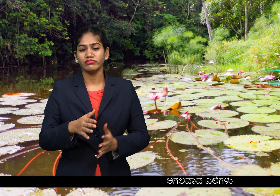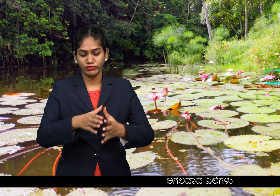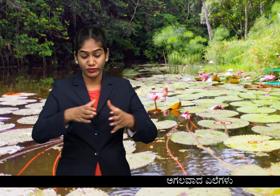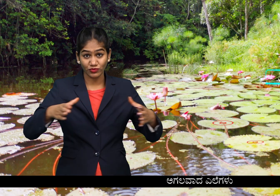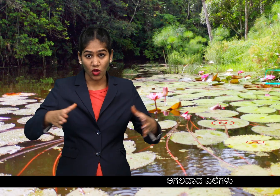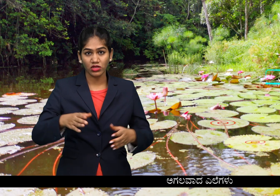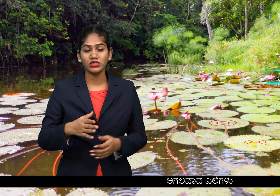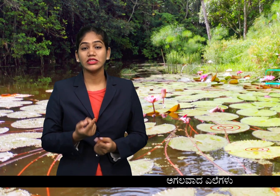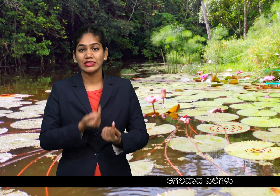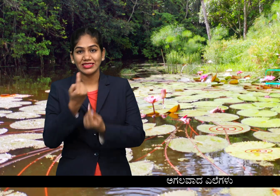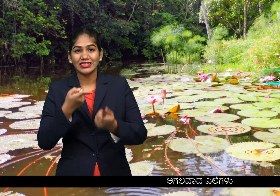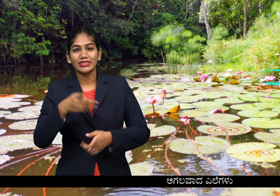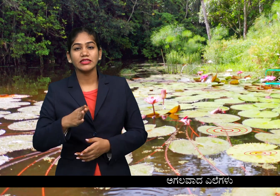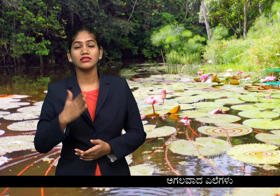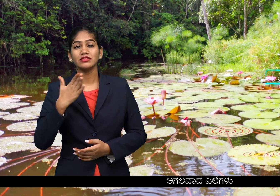ಅಗಲವಾದ ಎಲೆಗಳು ಮತ್ತು